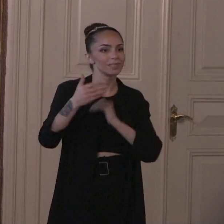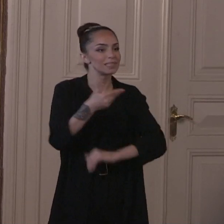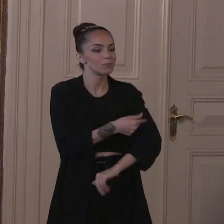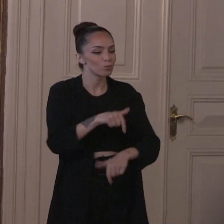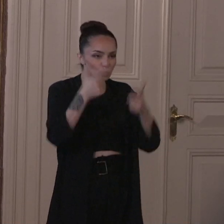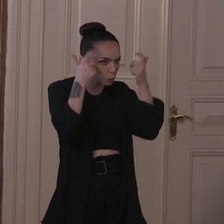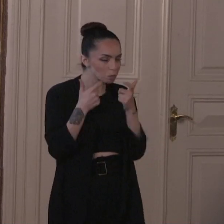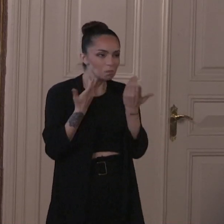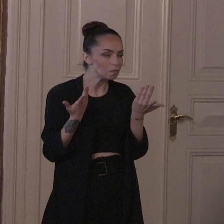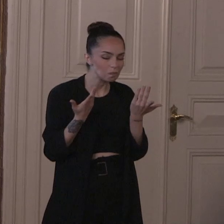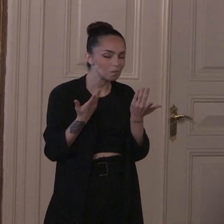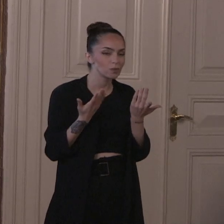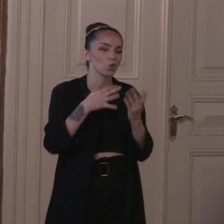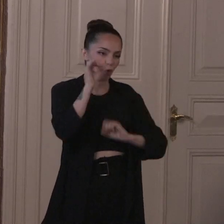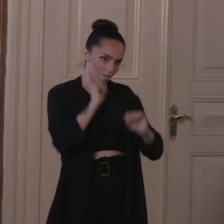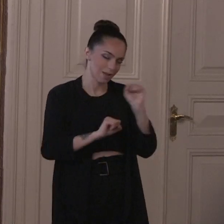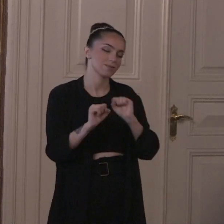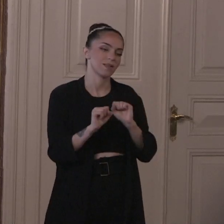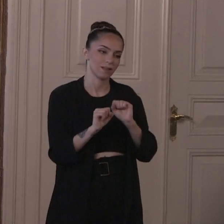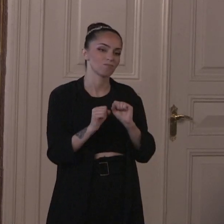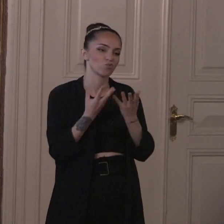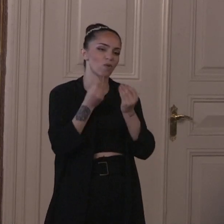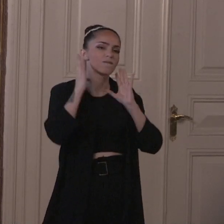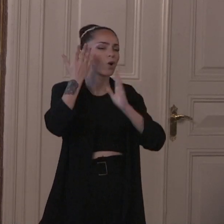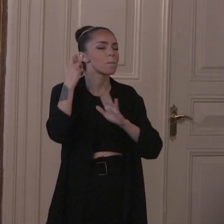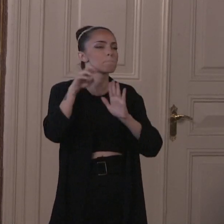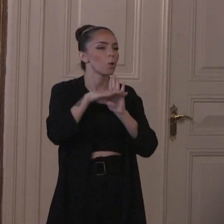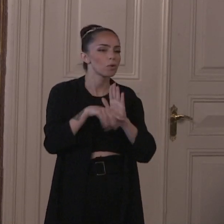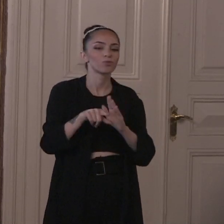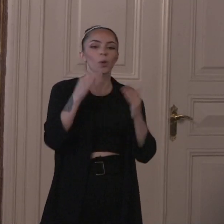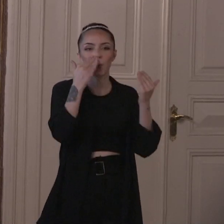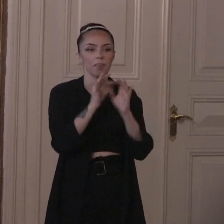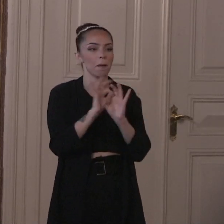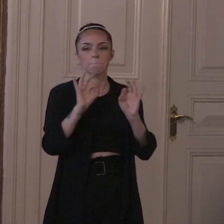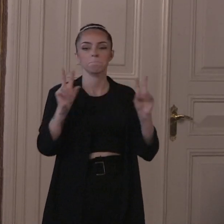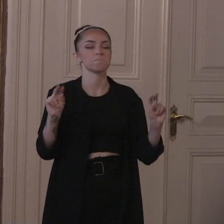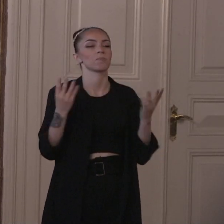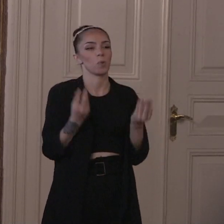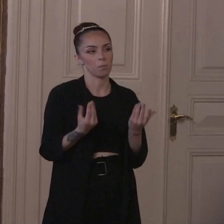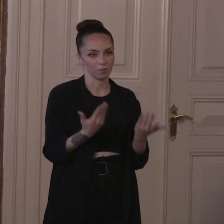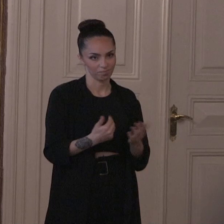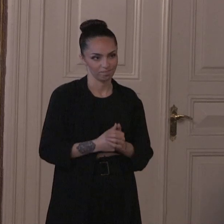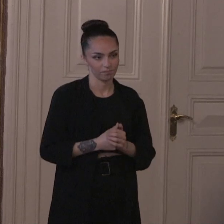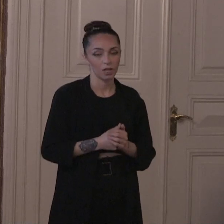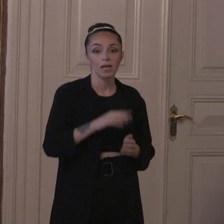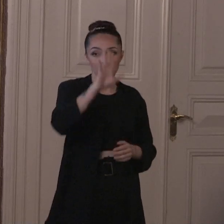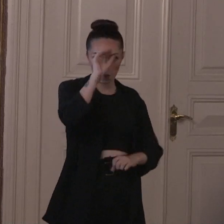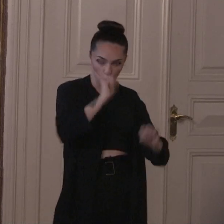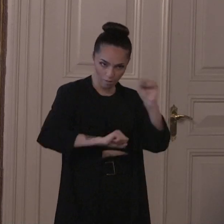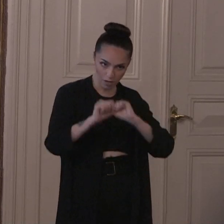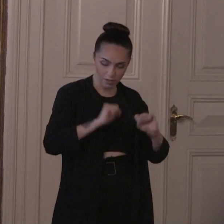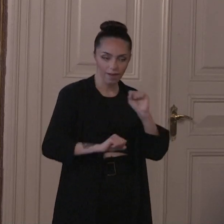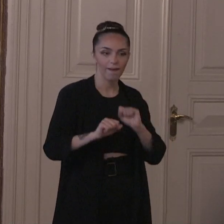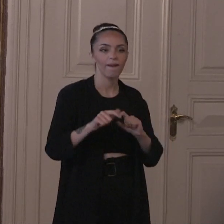olduğu ve tabii ki üniversitemizin pek çok programının buna uygun olmasıdır. İstanbul Üniversitesi